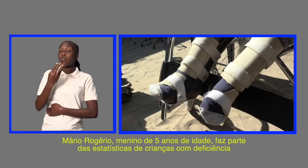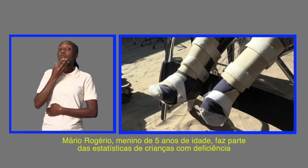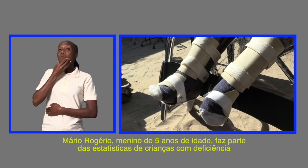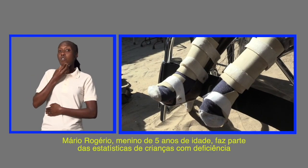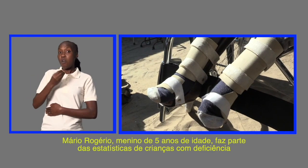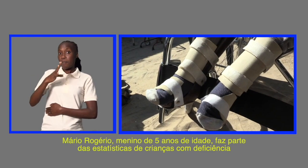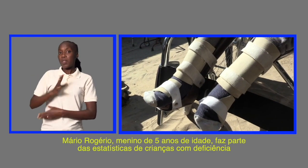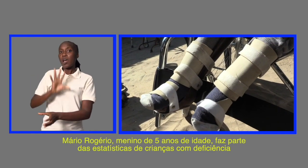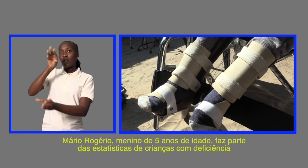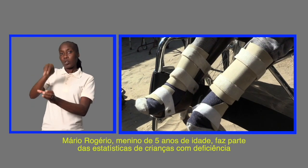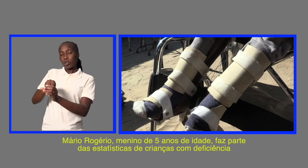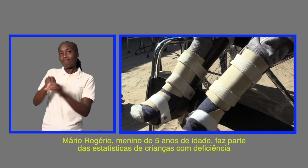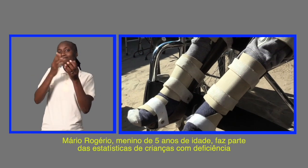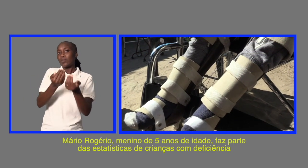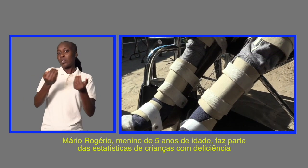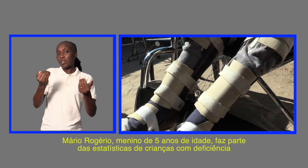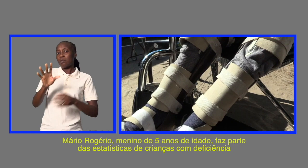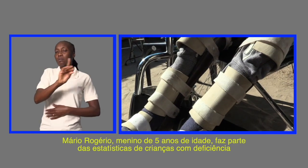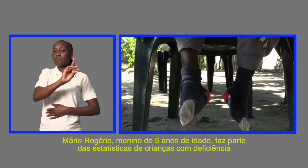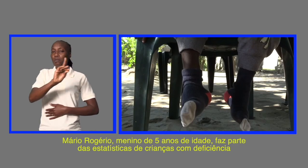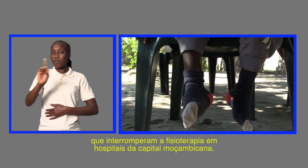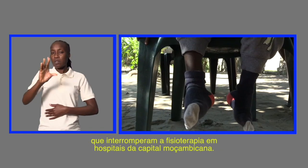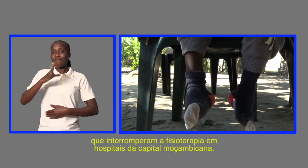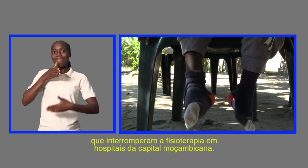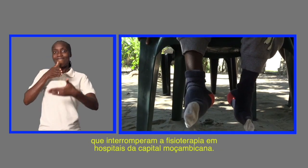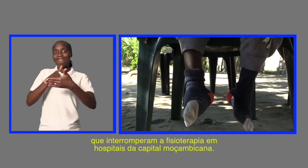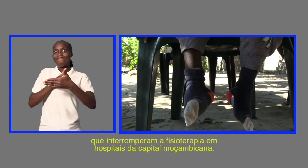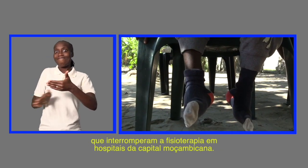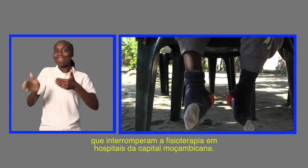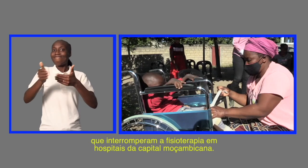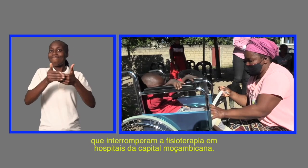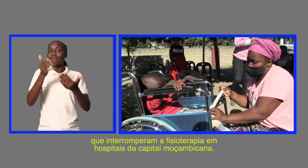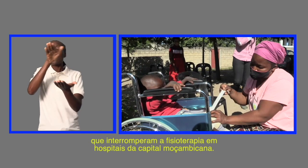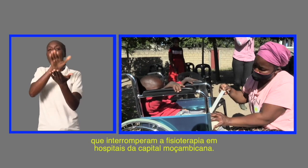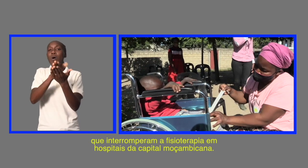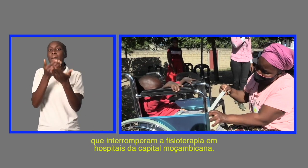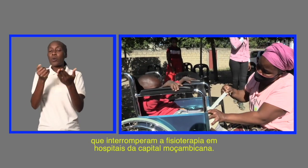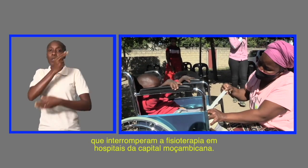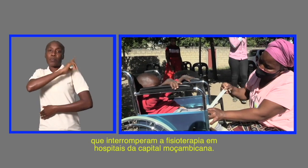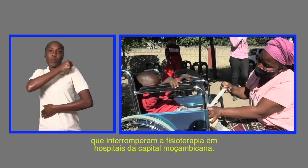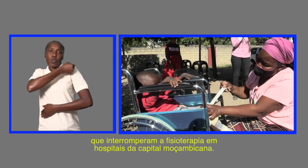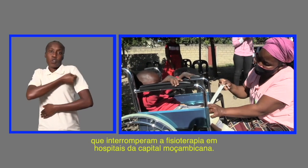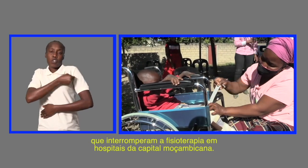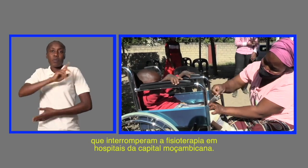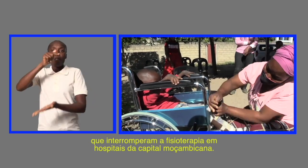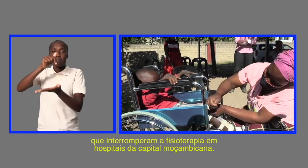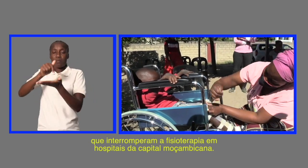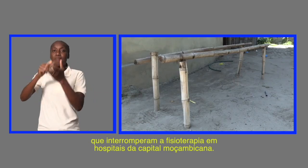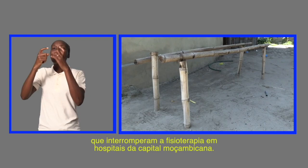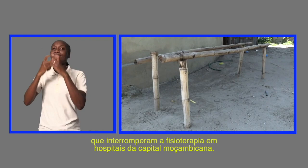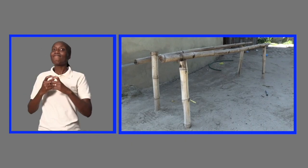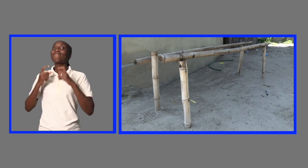parte das estatísticas de crianças com deficiência que interromperam a fisioterapia em hospitais da capital